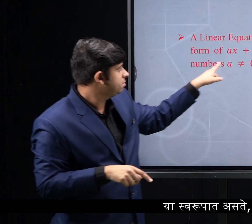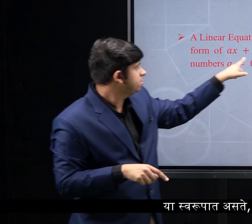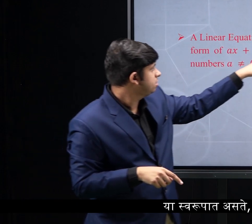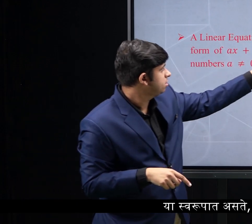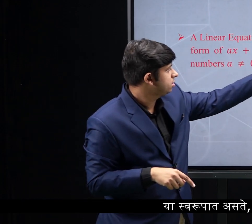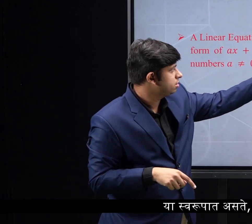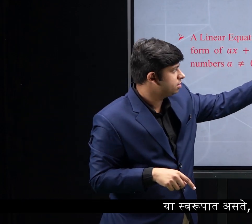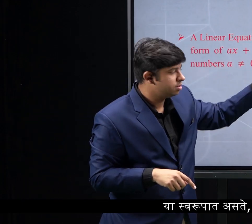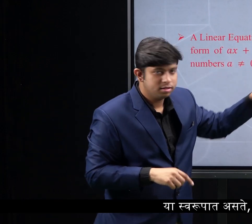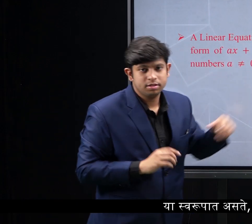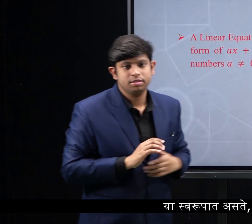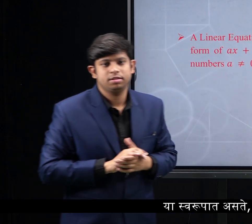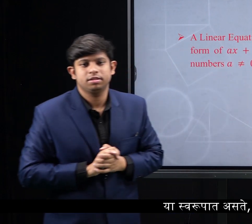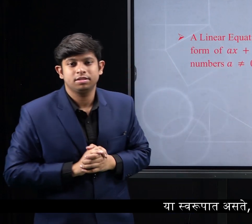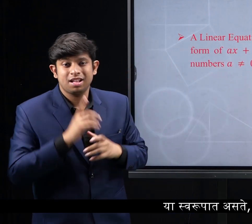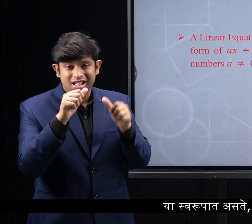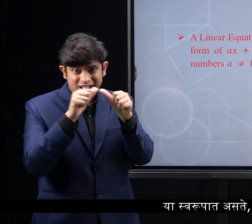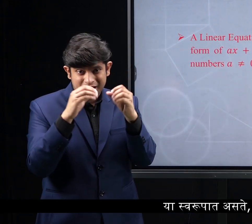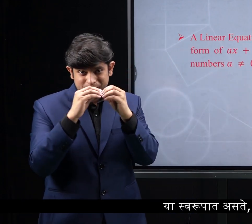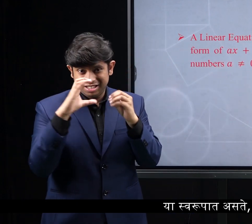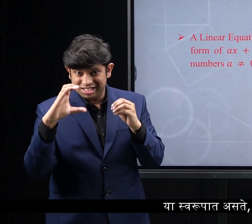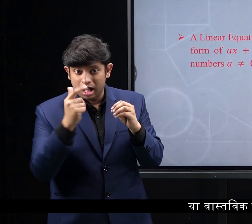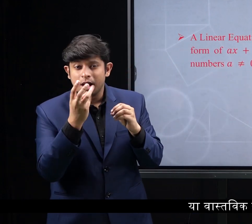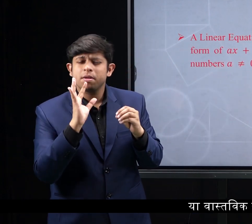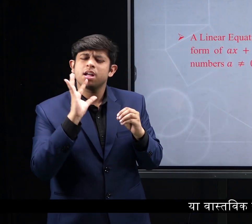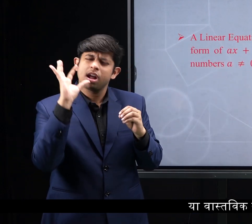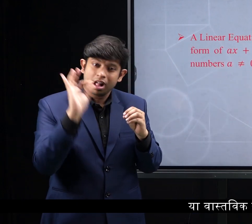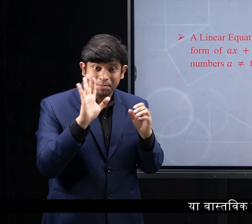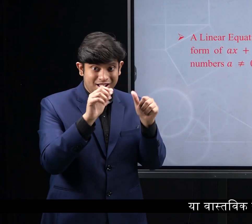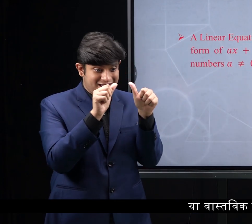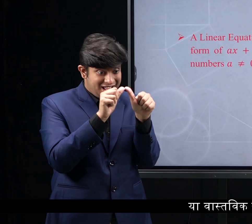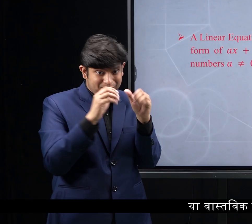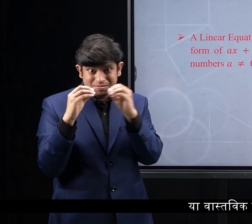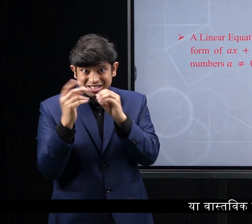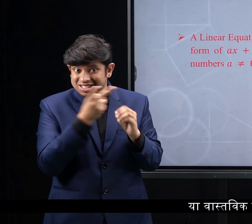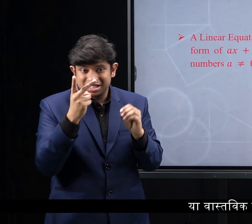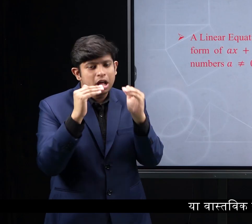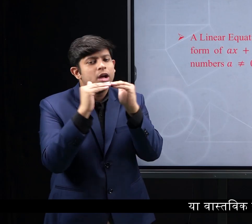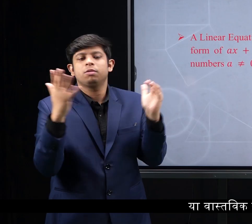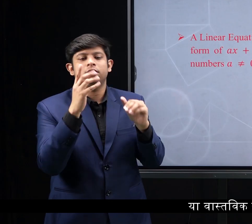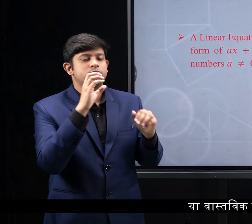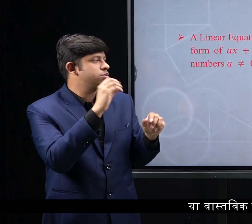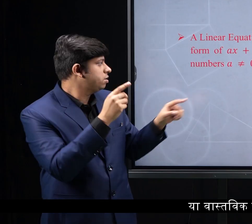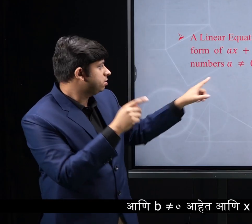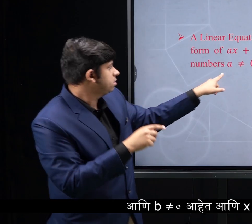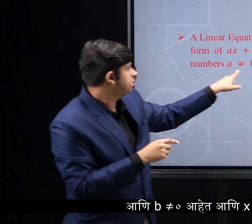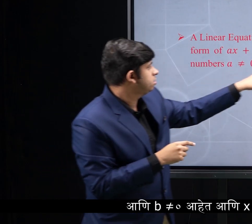या स्वरूपात असते, जिथे a, b आणि c या वास्तविक संख्या a ≠ 0 आणि